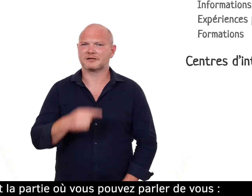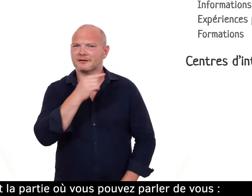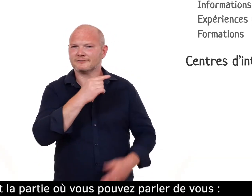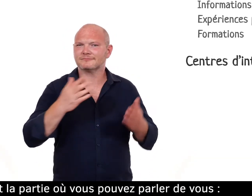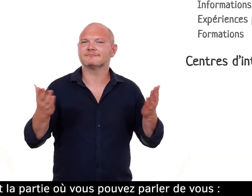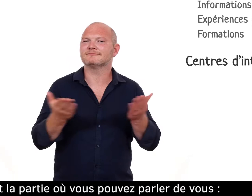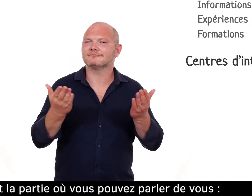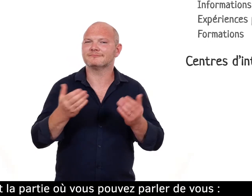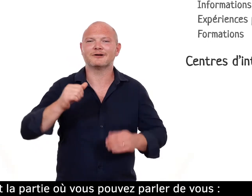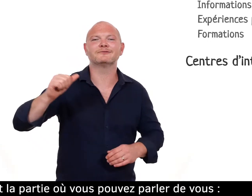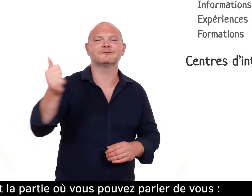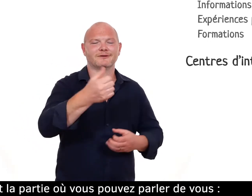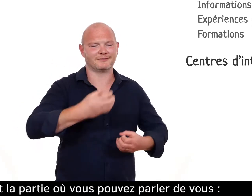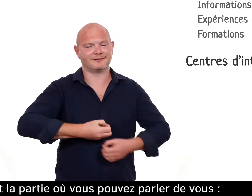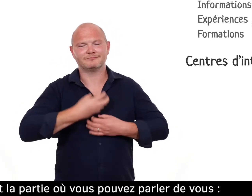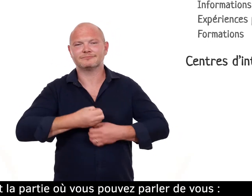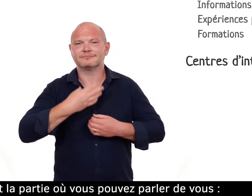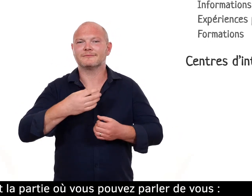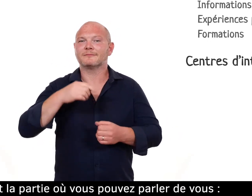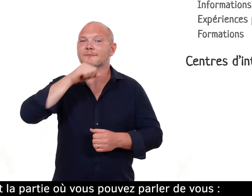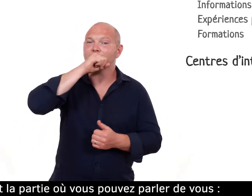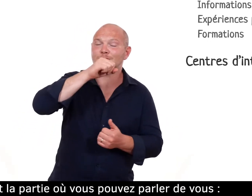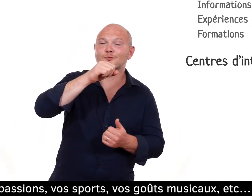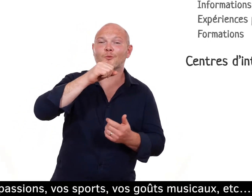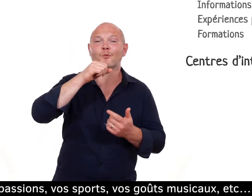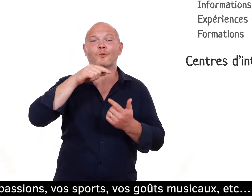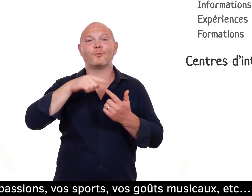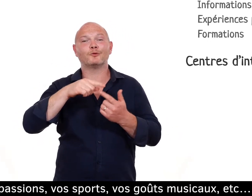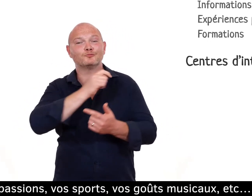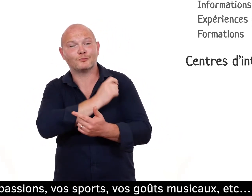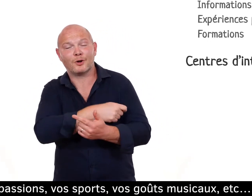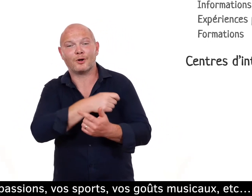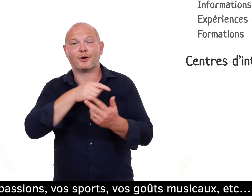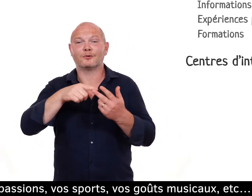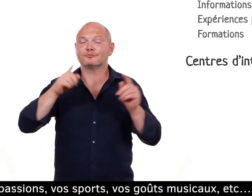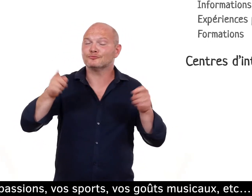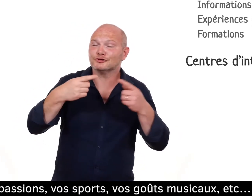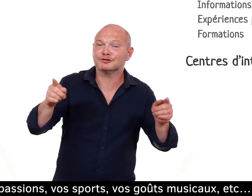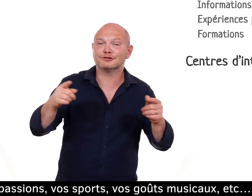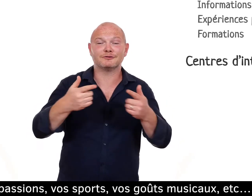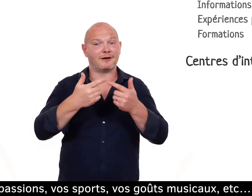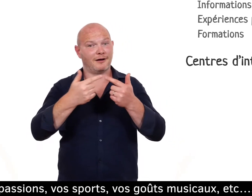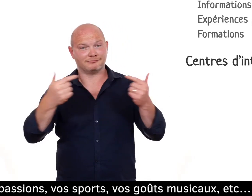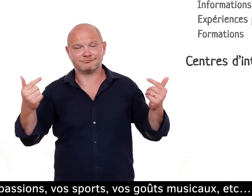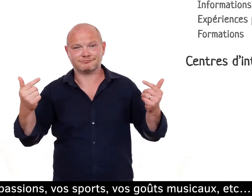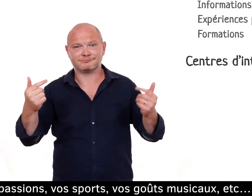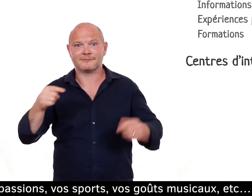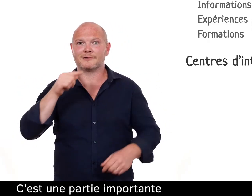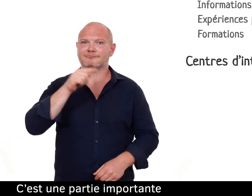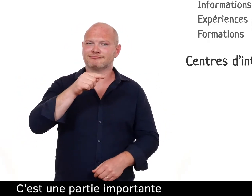C'est la partie où vous pouvez parler de vous, vos passions, vos sports, vos goûts musicaux, etc. C